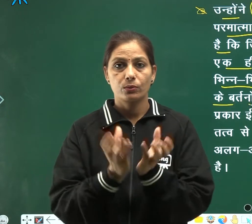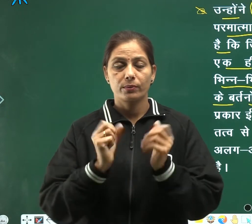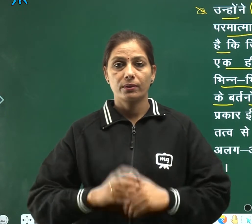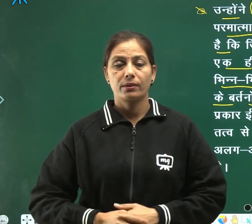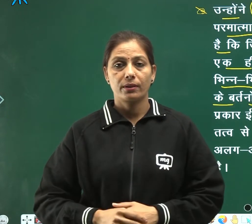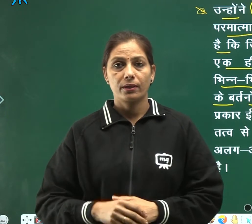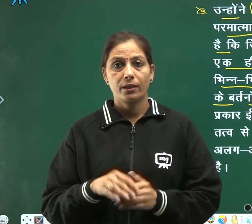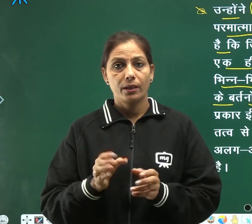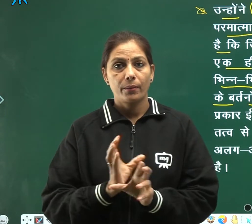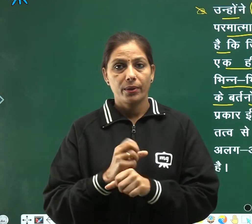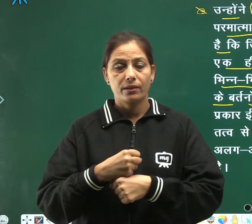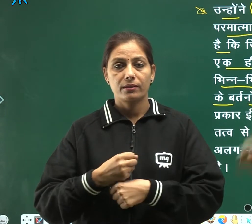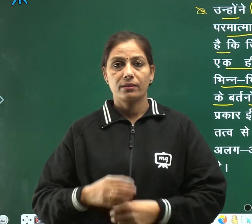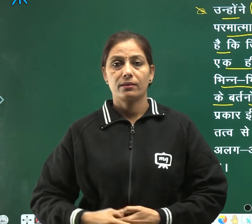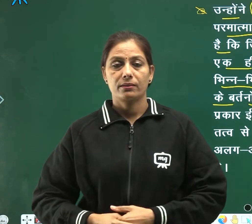गढ़ता है,